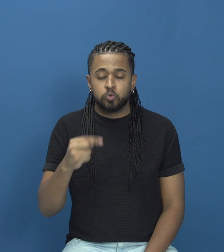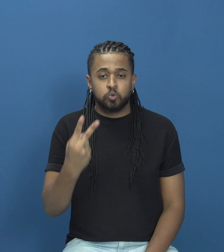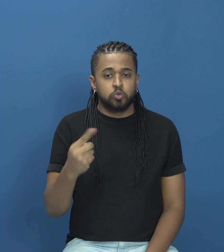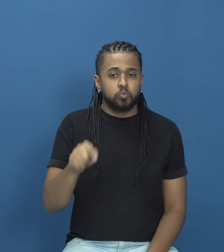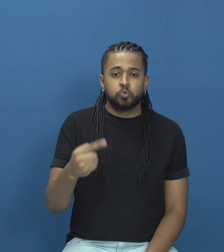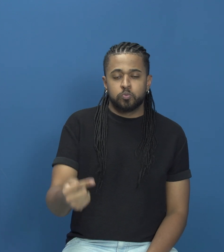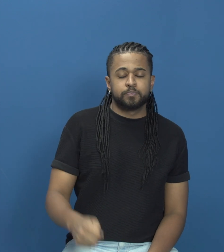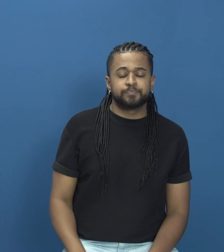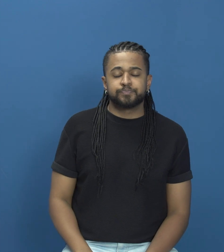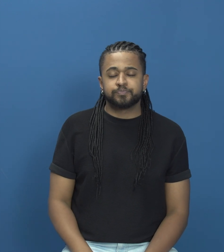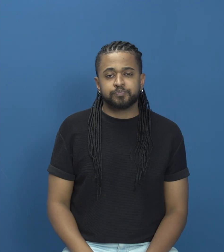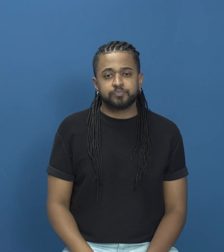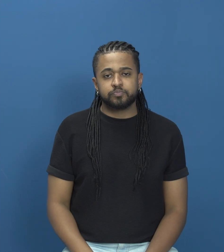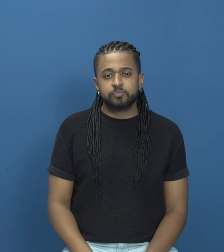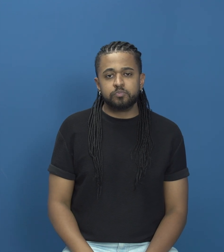14.2.1.